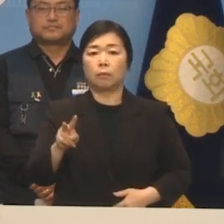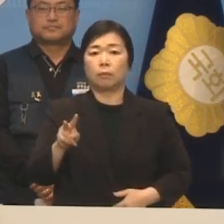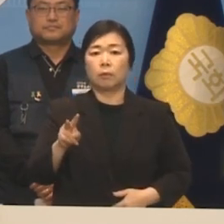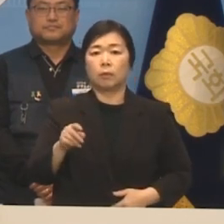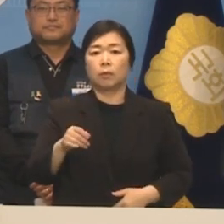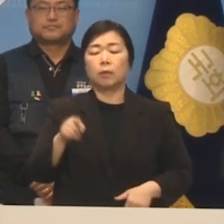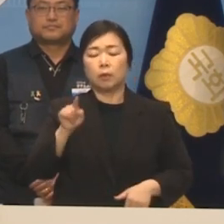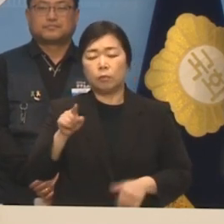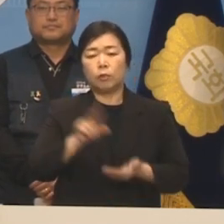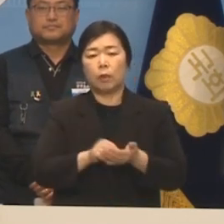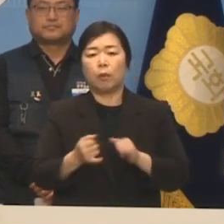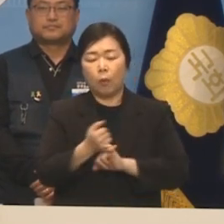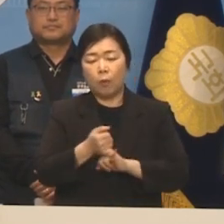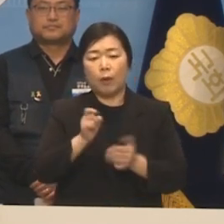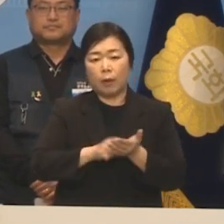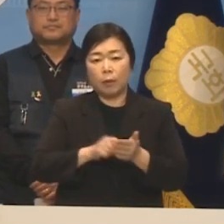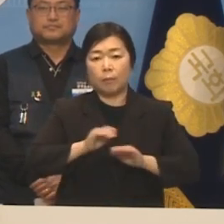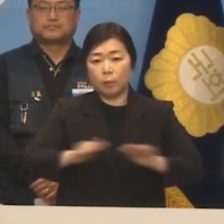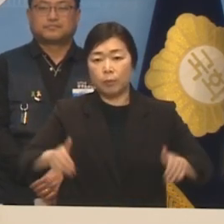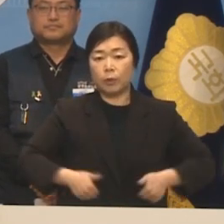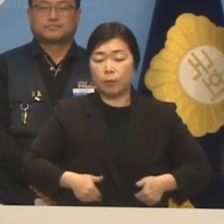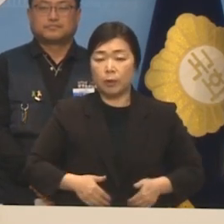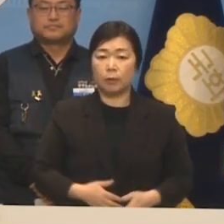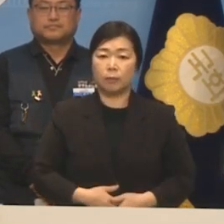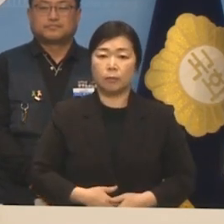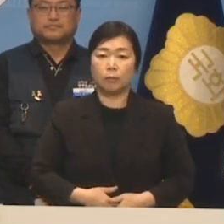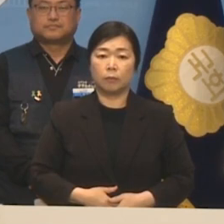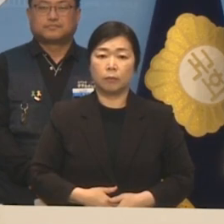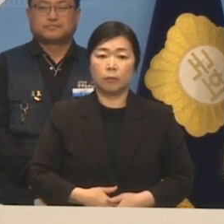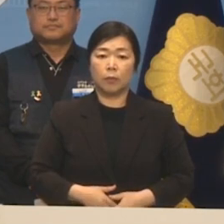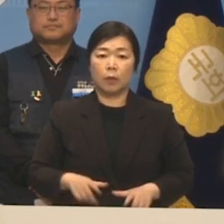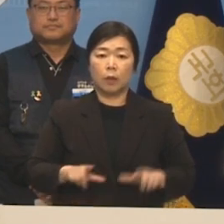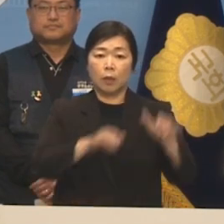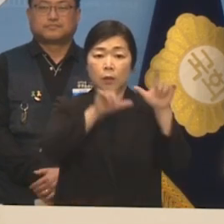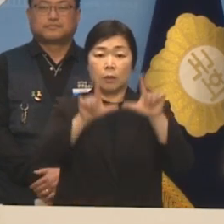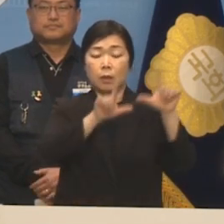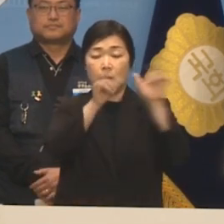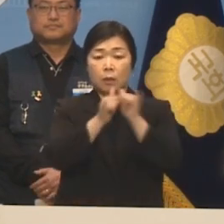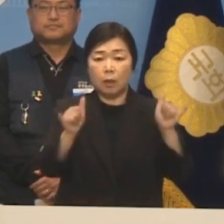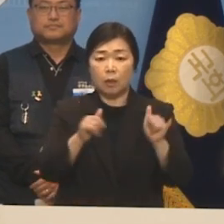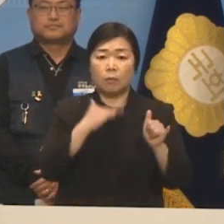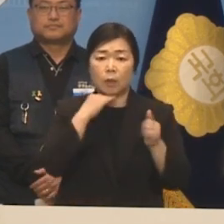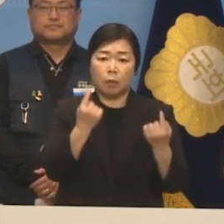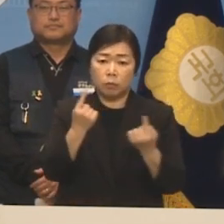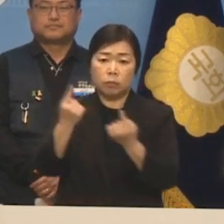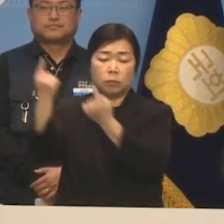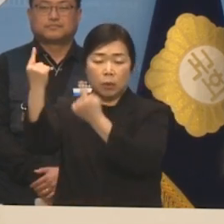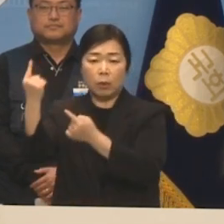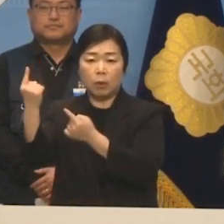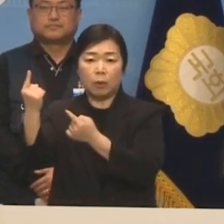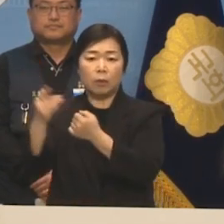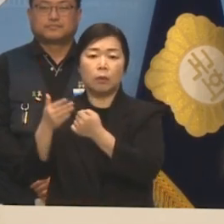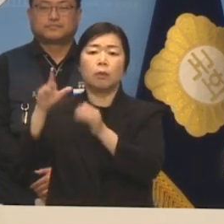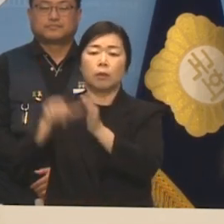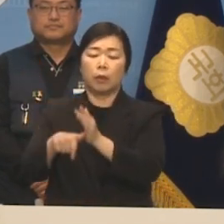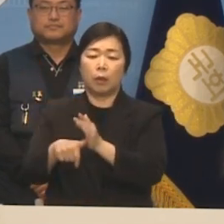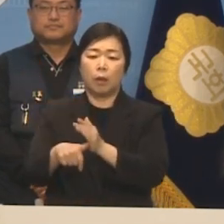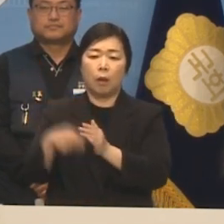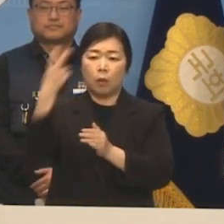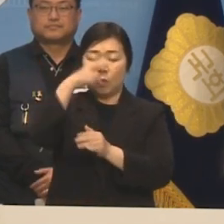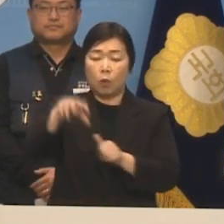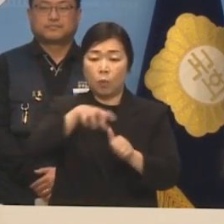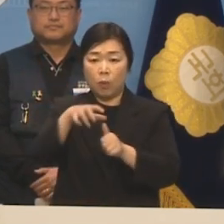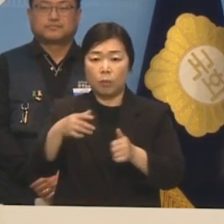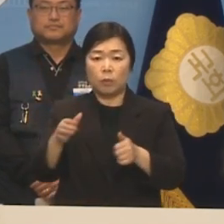시급합니다. 초고령 사회를 앞둔 우리나라 복지체계에서 시급하게 해결해야 할 돌봄 서비스의 질을 높이는